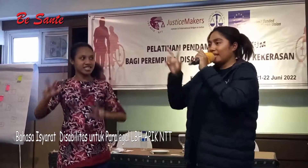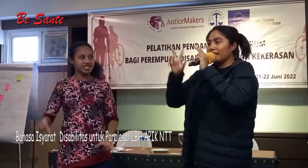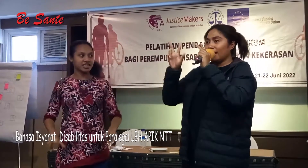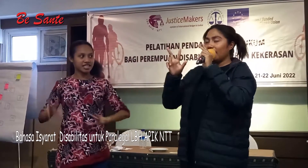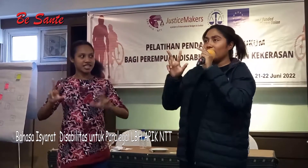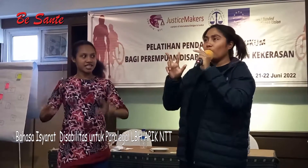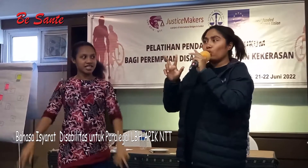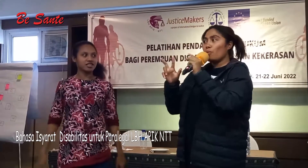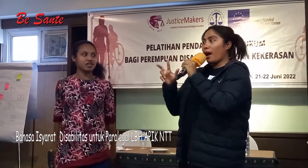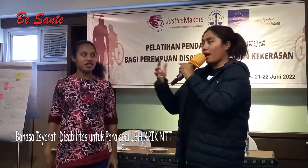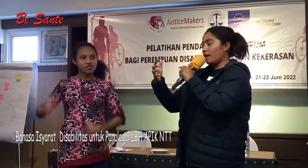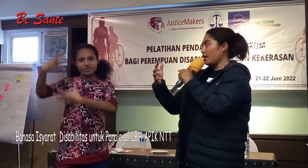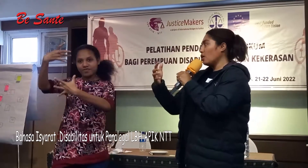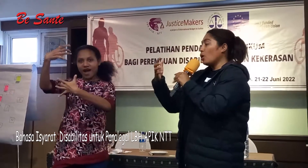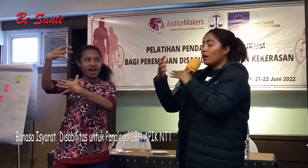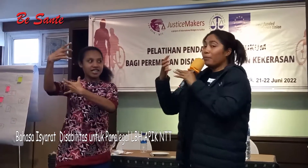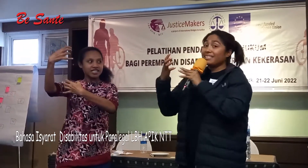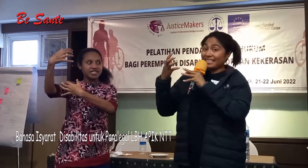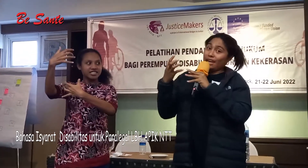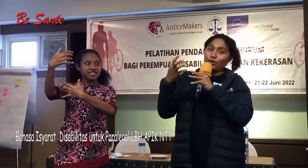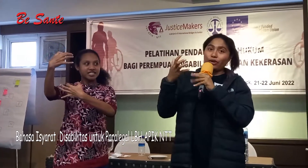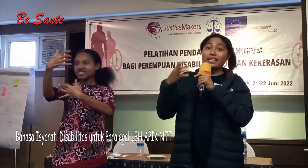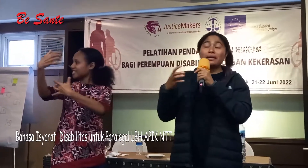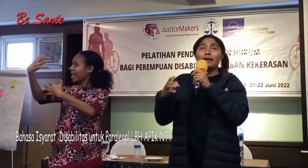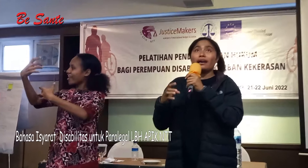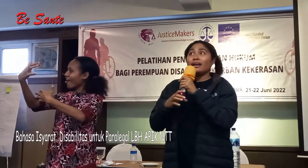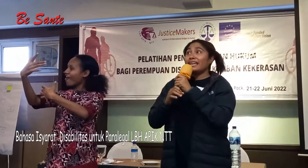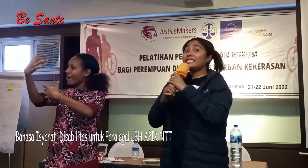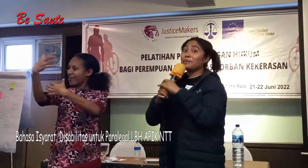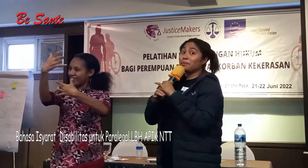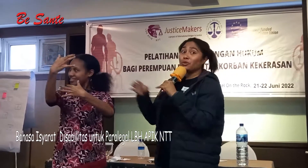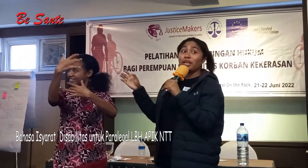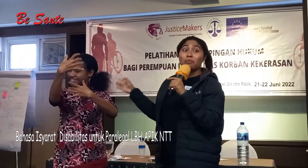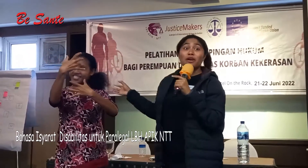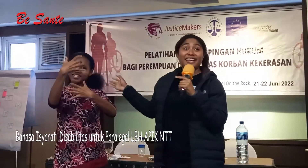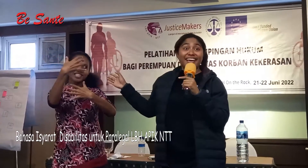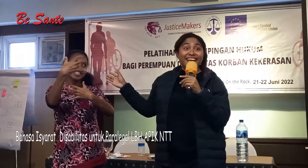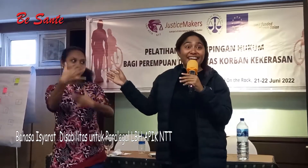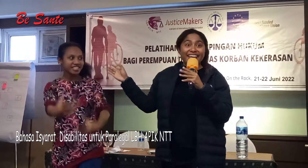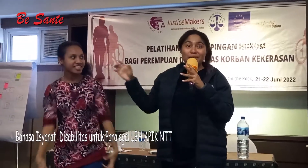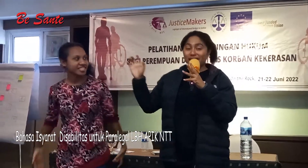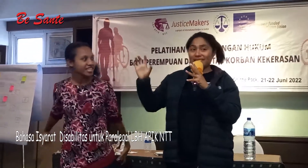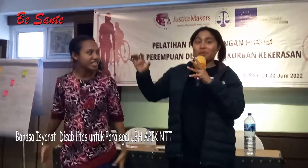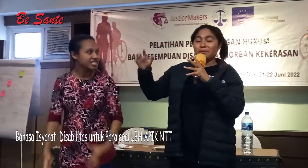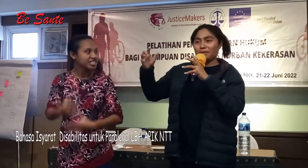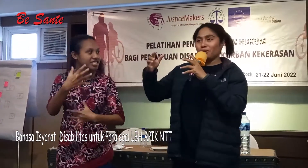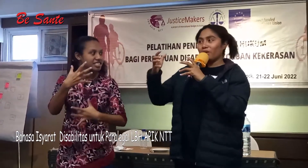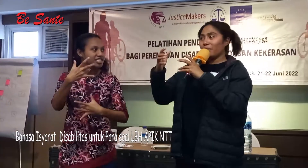NTT, Kupang, main Sasando. Ini teman-teman tuli yang buat teh. Ini bahasa semua teman-teman tuli yang